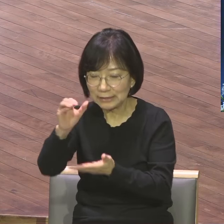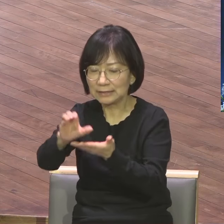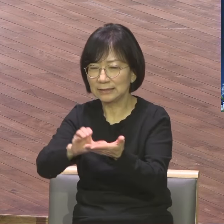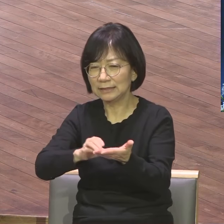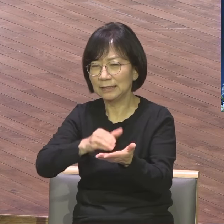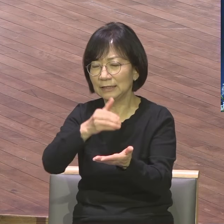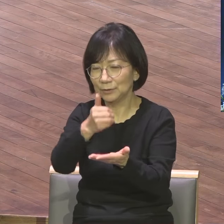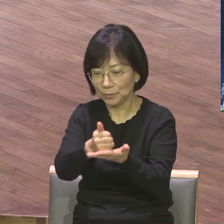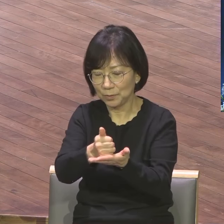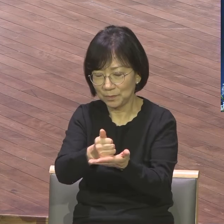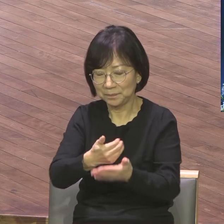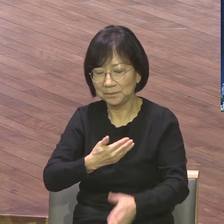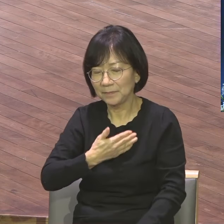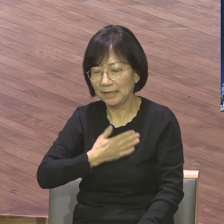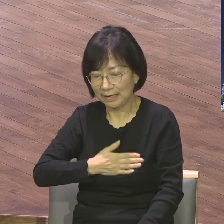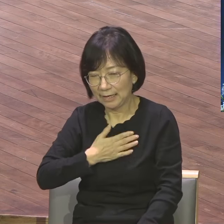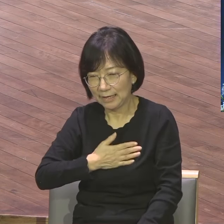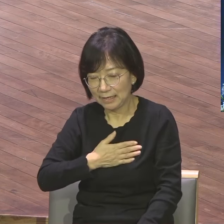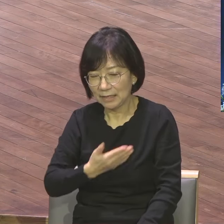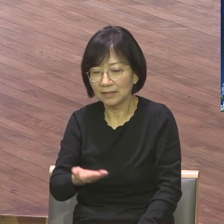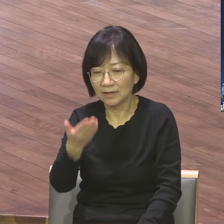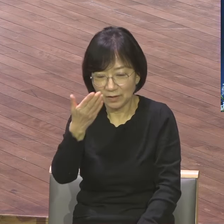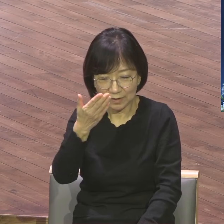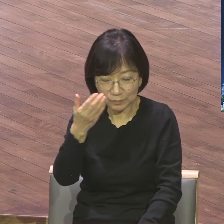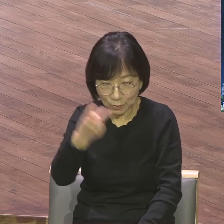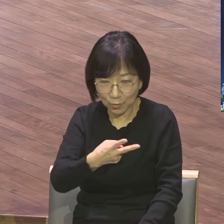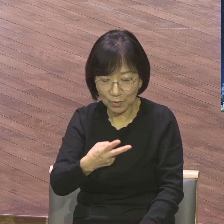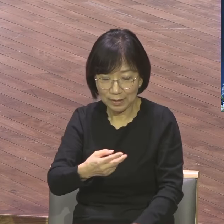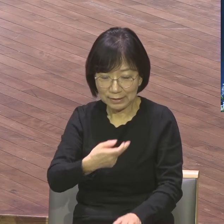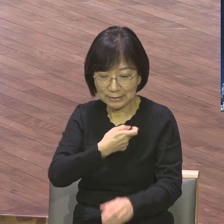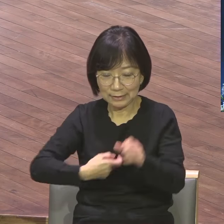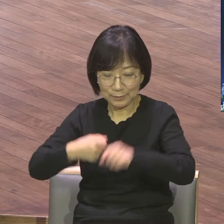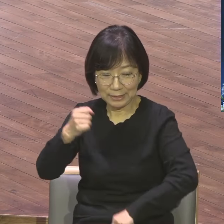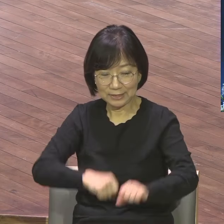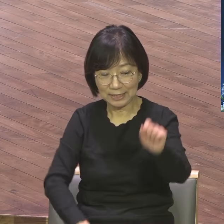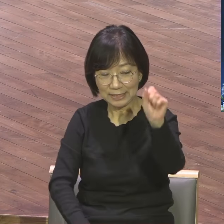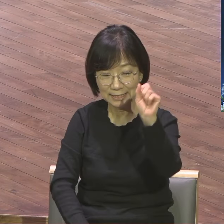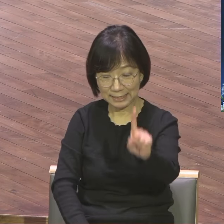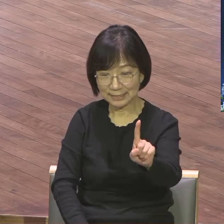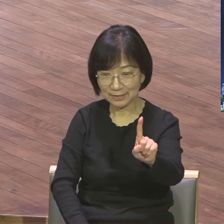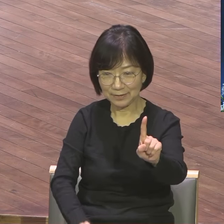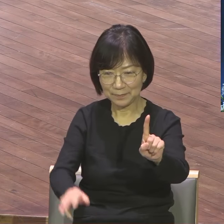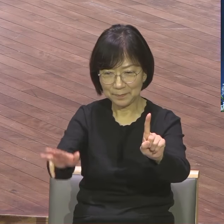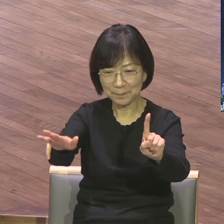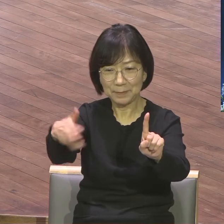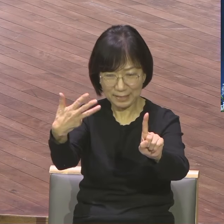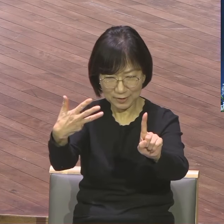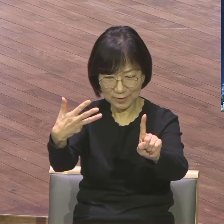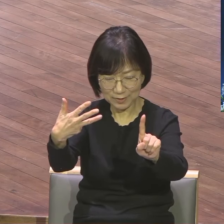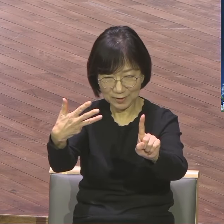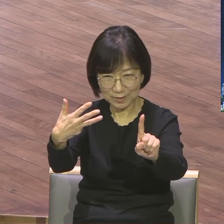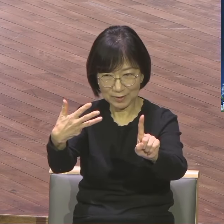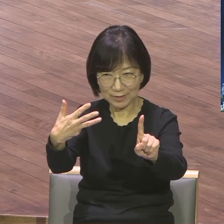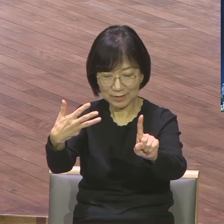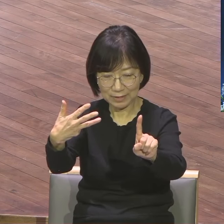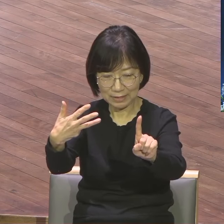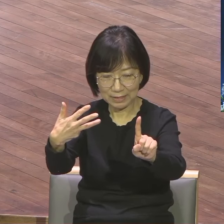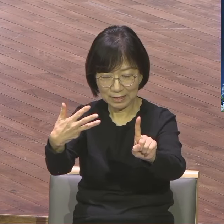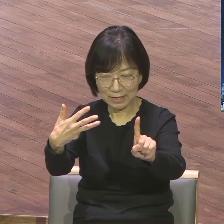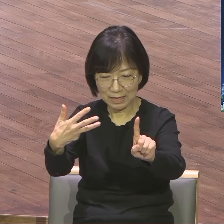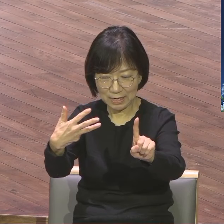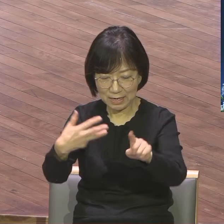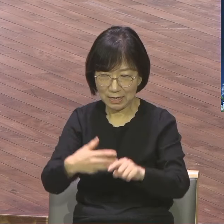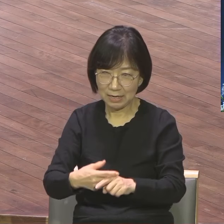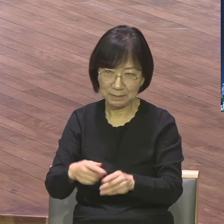믿지만 예수님이 주신 사도행전 1장 8절의 미션을 수행하지 못하고 곳곳에 숨어있는